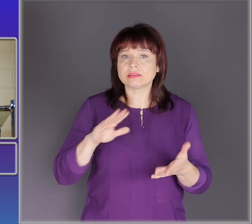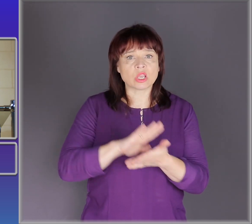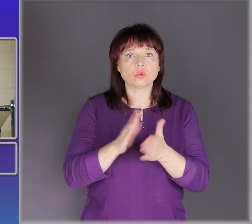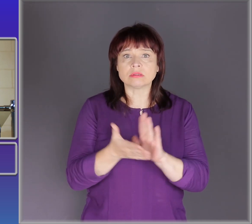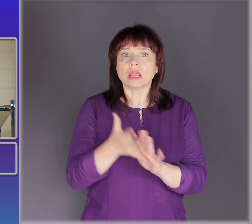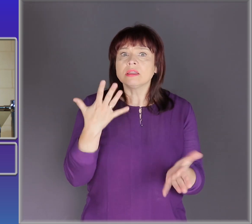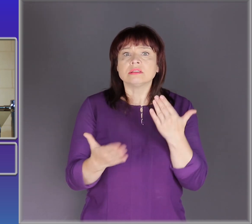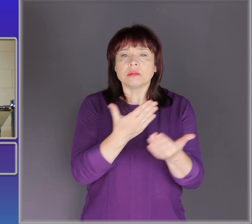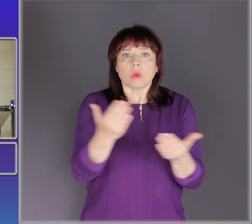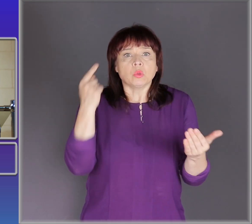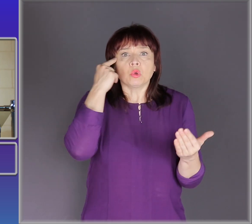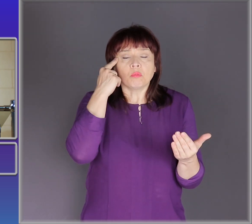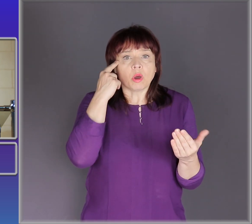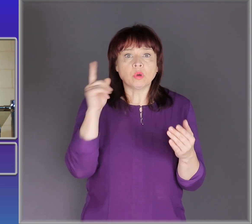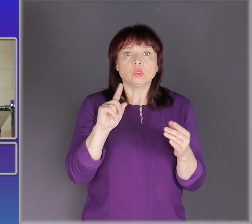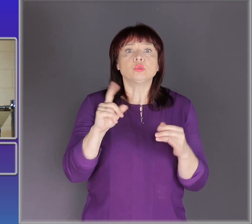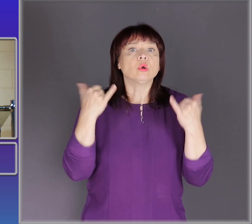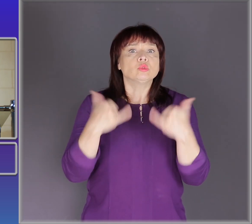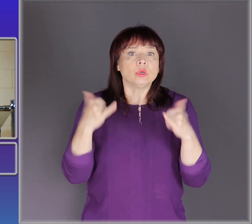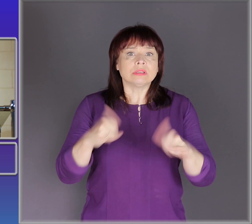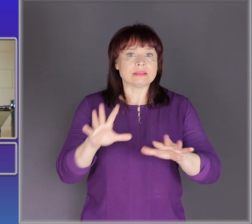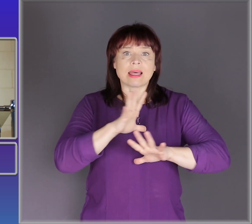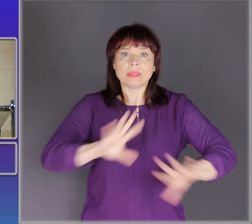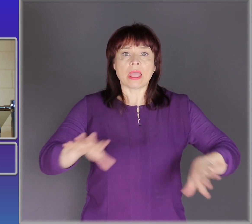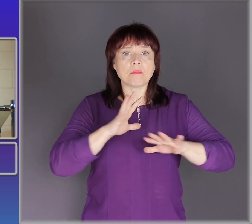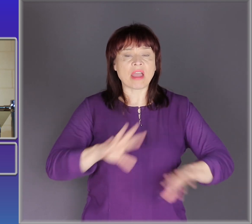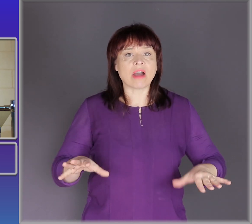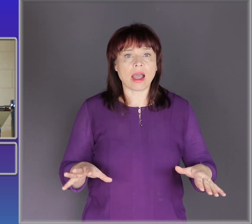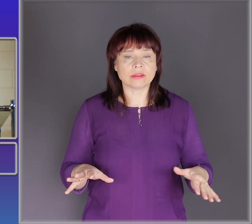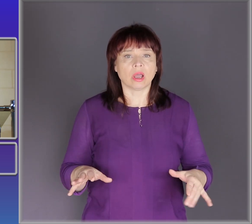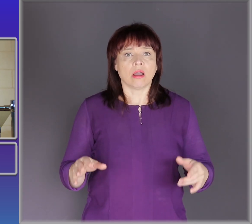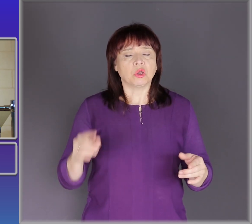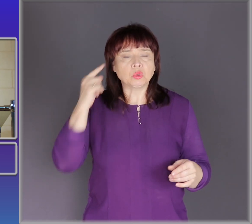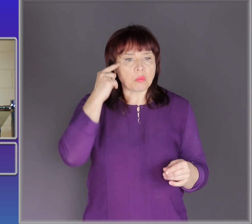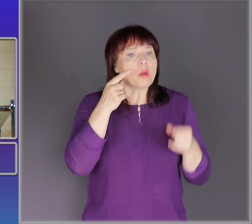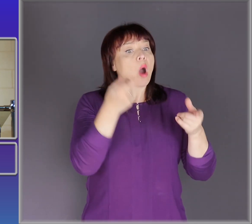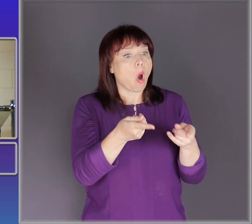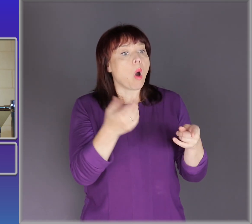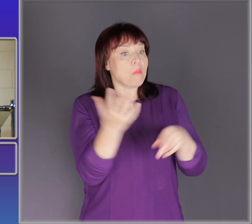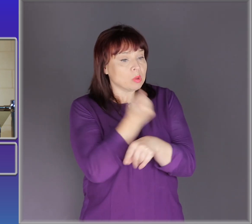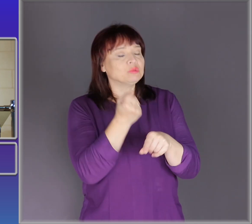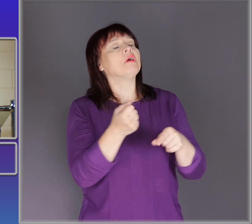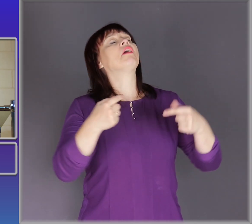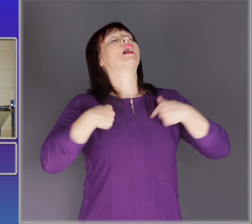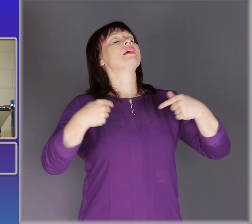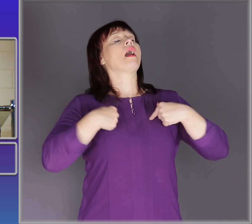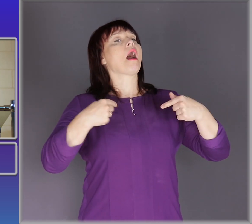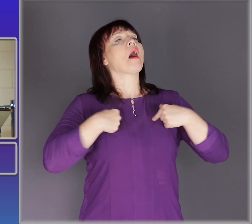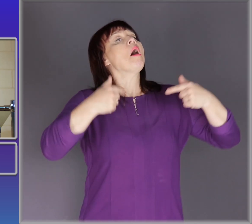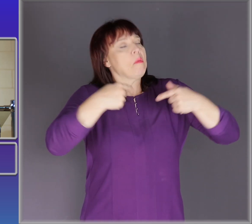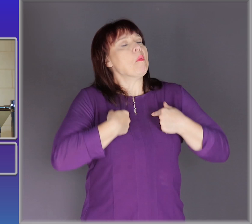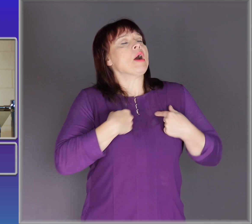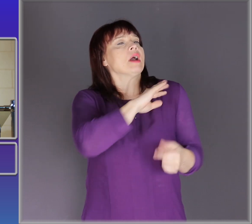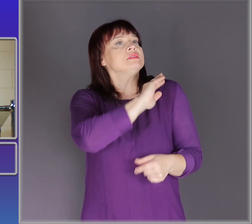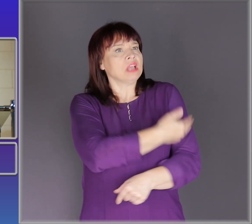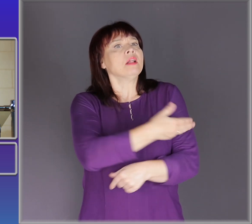категорией естественного а именно того что это мои силы мои способности мои связи мои контакты